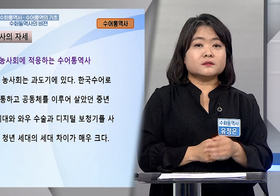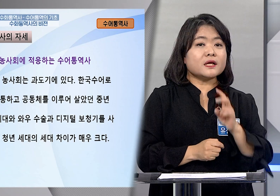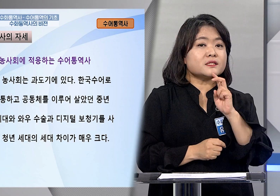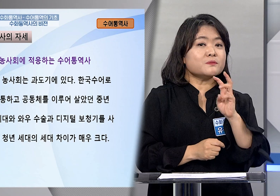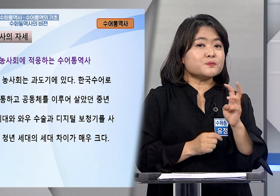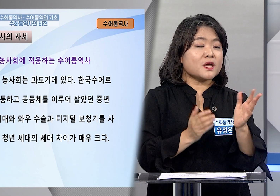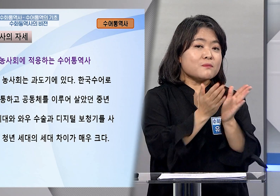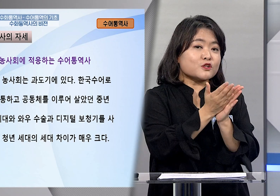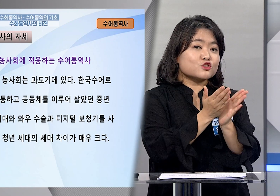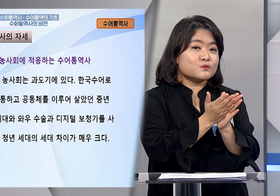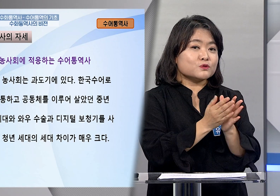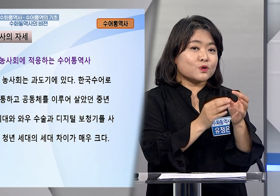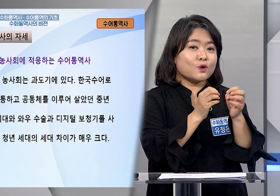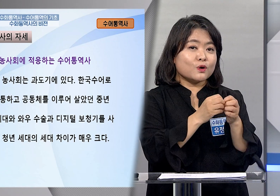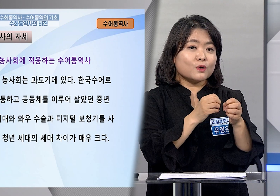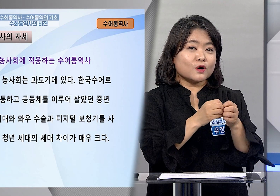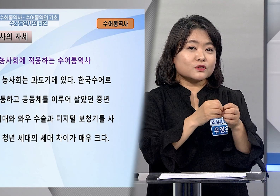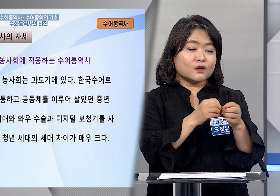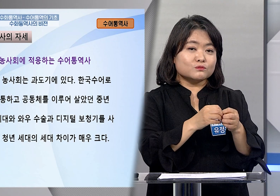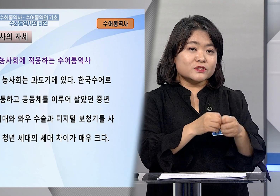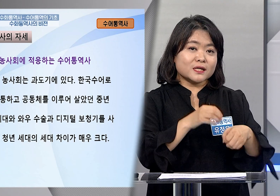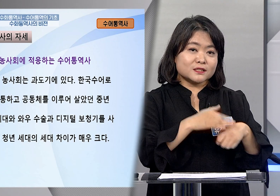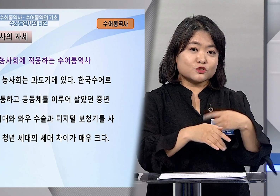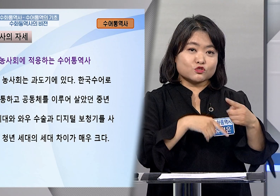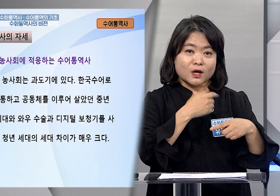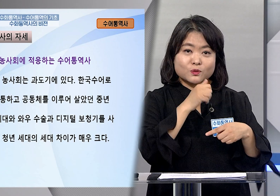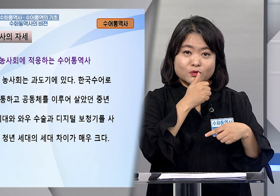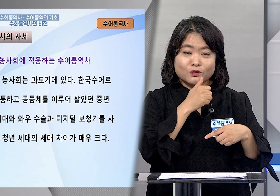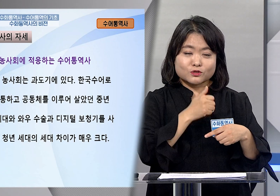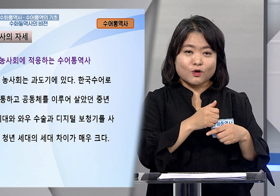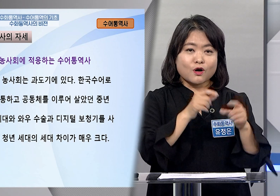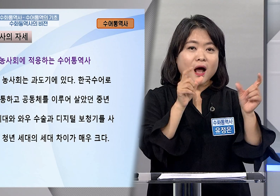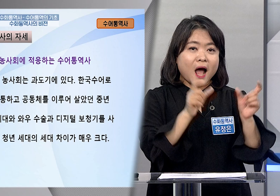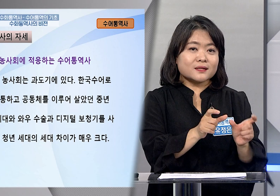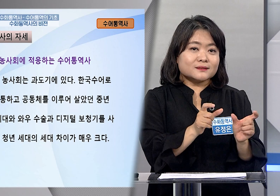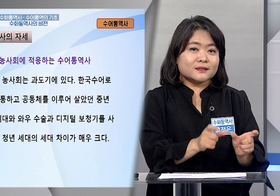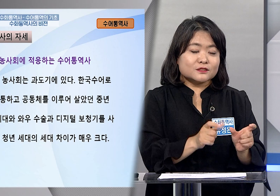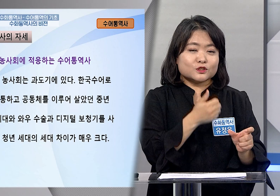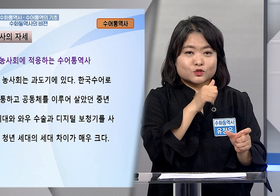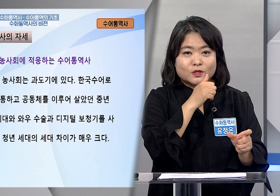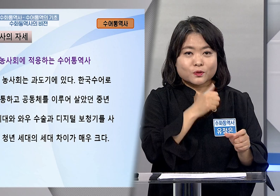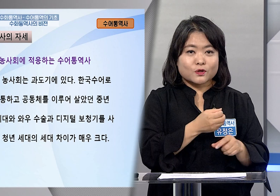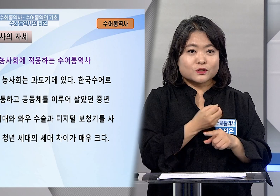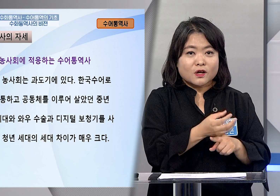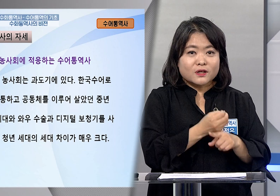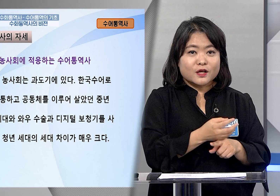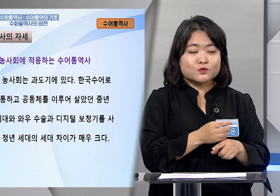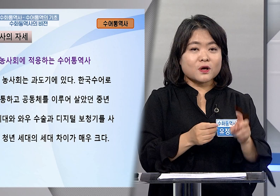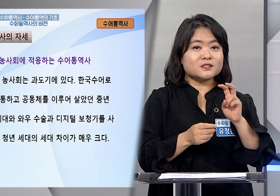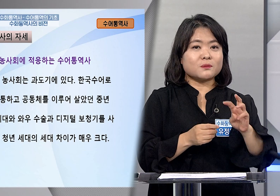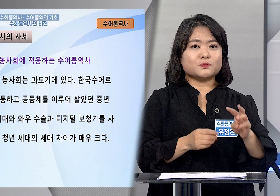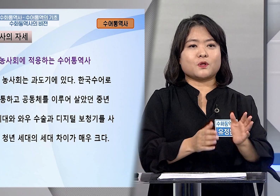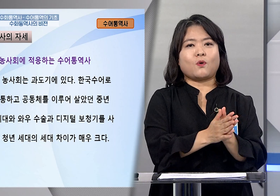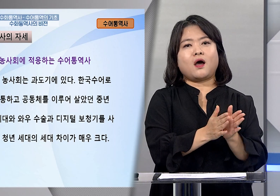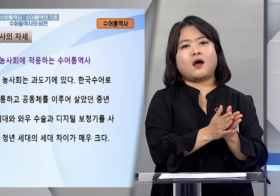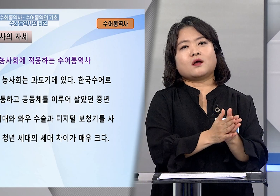20, 30대의 맞춤형으로 어떤 문장식 수화 통역으로 한글 대형식 수화 통역을 전달해주면 20, 30대 와